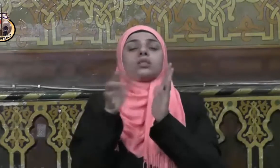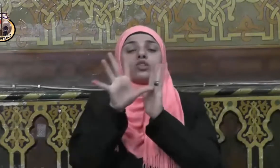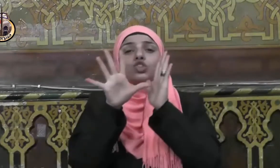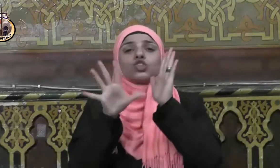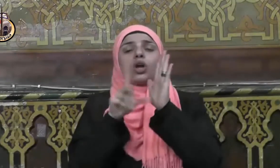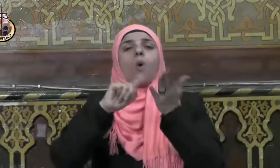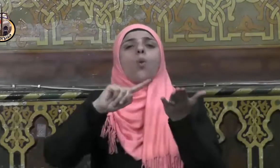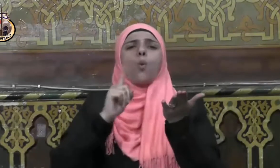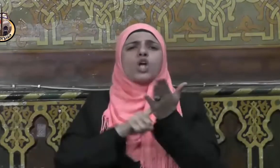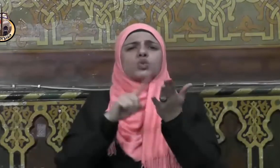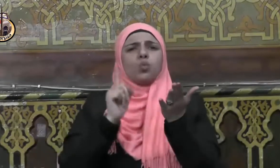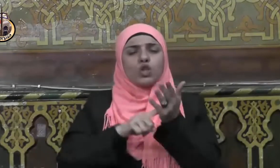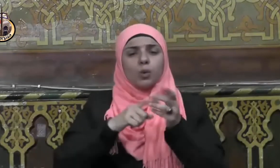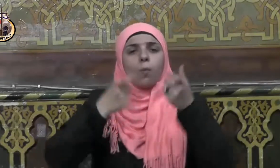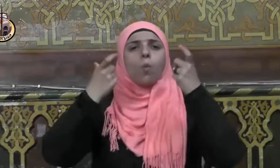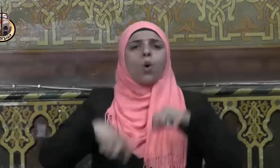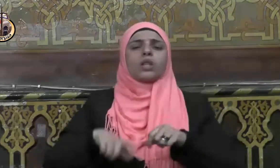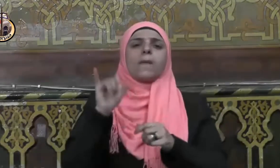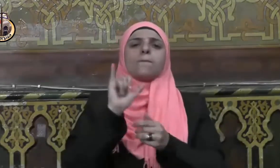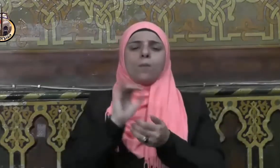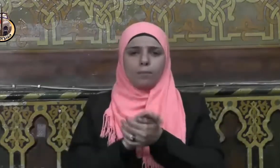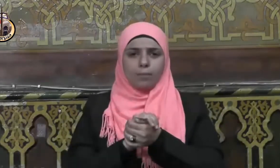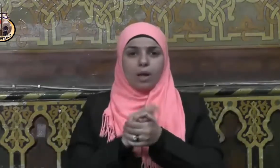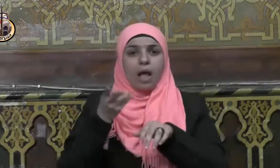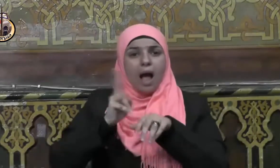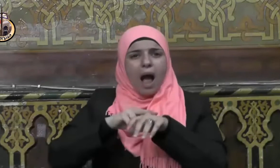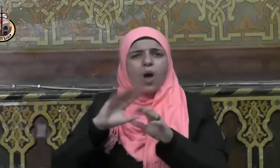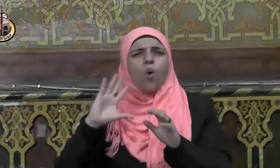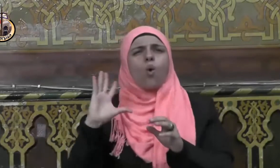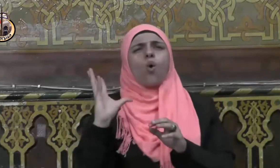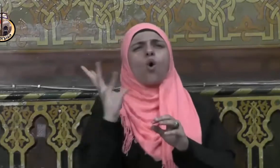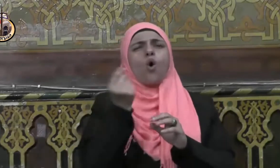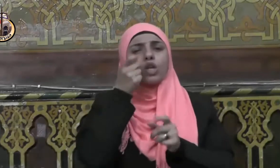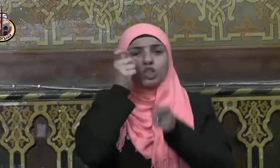وواجب وطني على كل من يعيش على أرضه